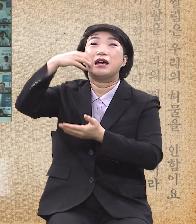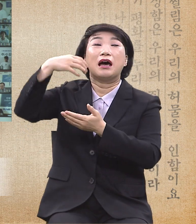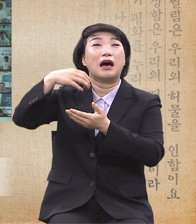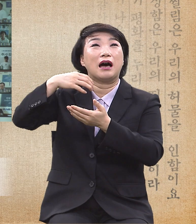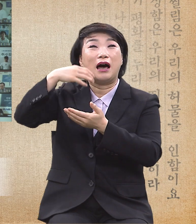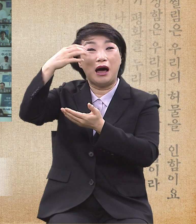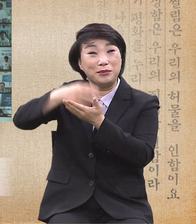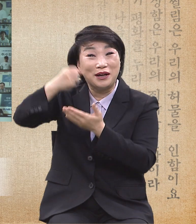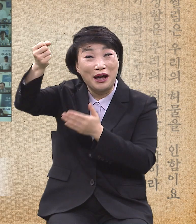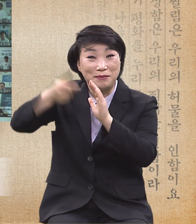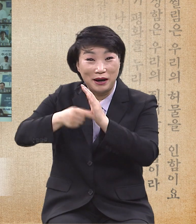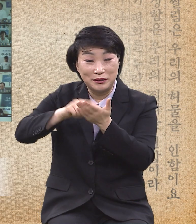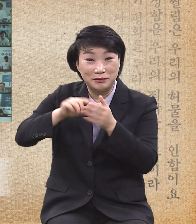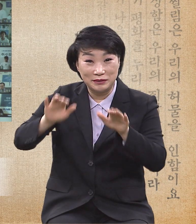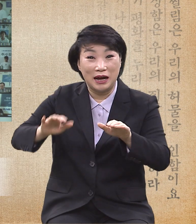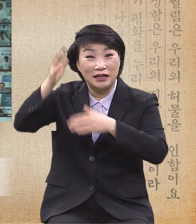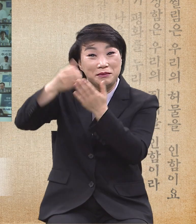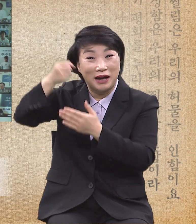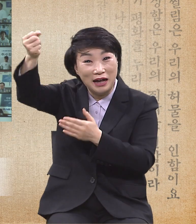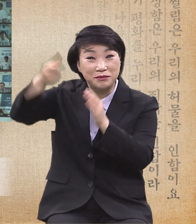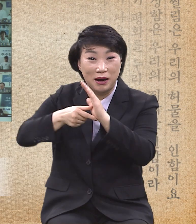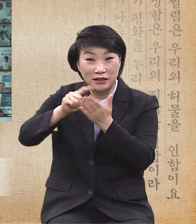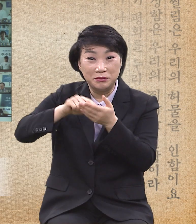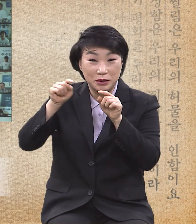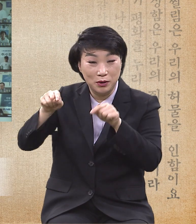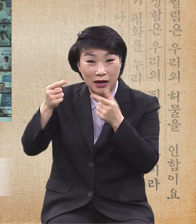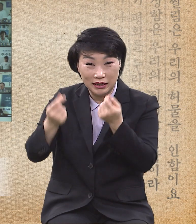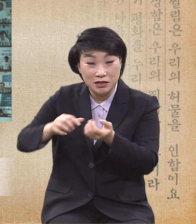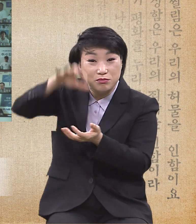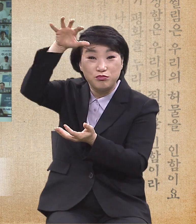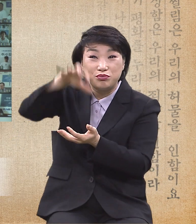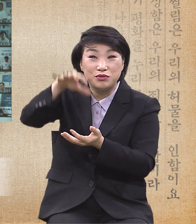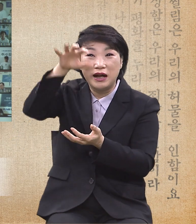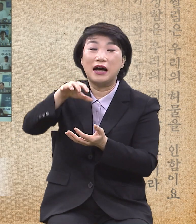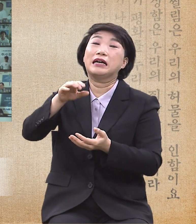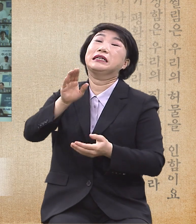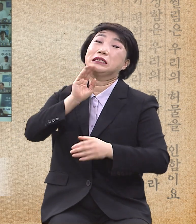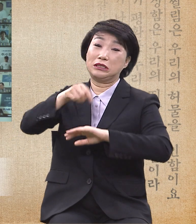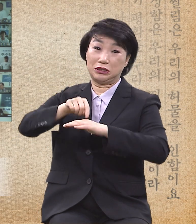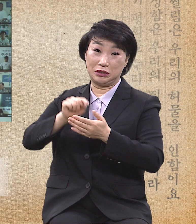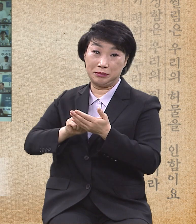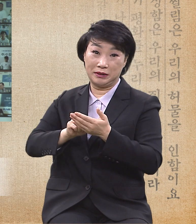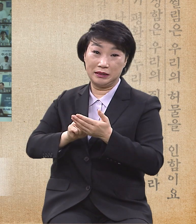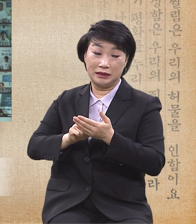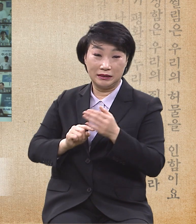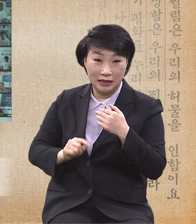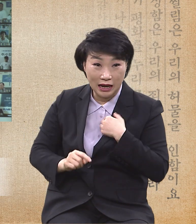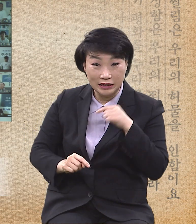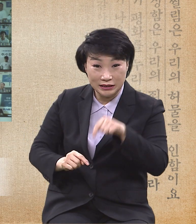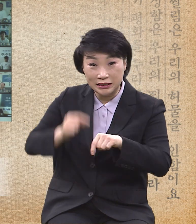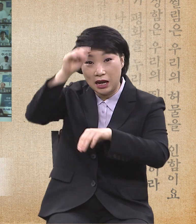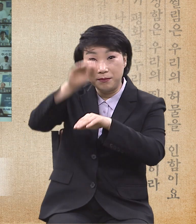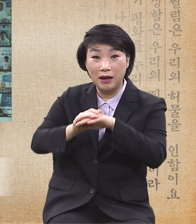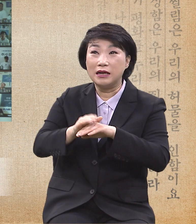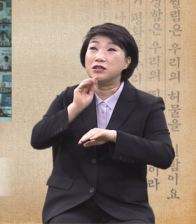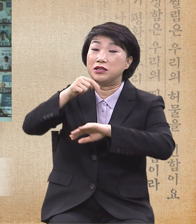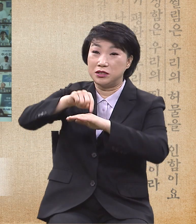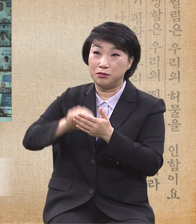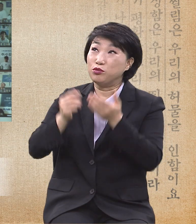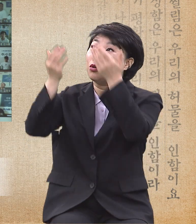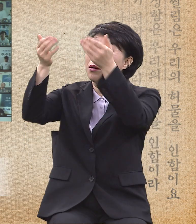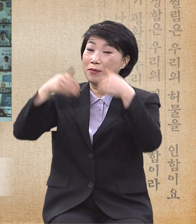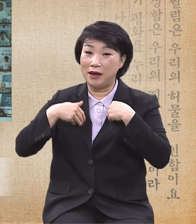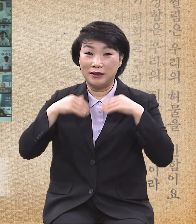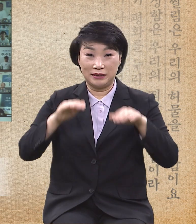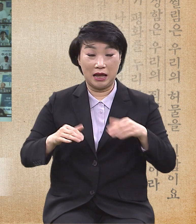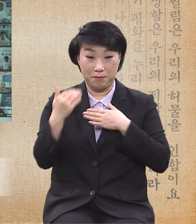감당할 만한, 소유할 만한 그런 분량의 진실이, 그 예배가 진실이, 내